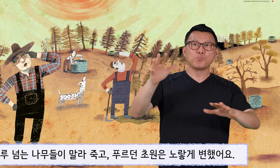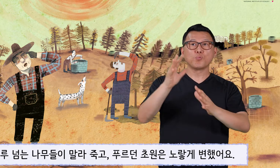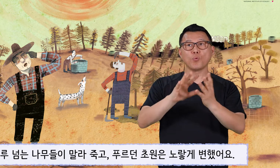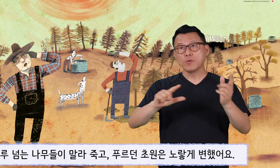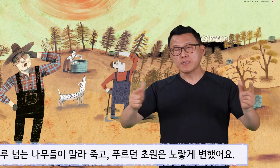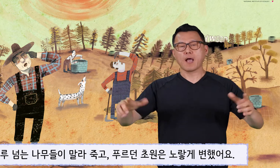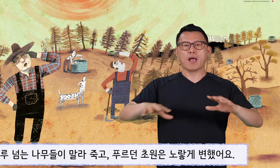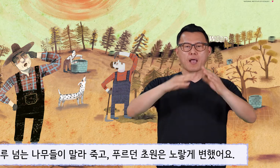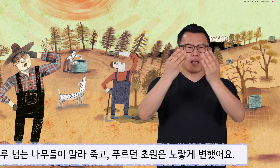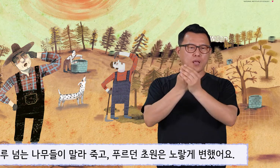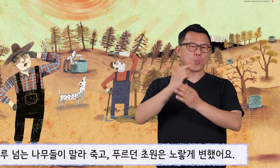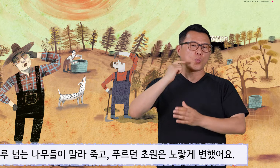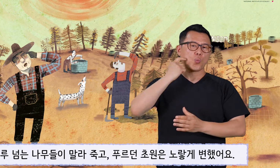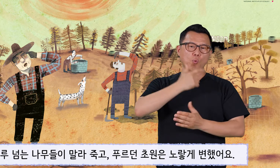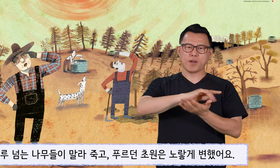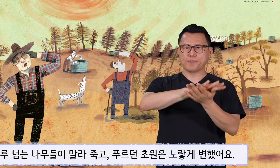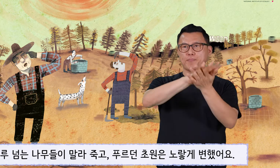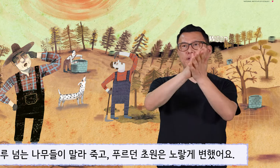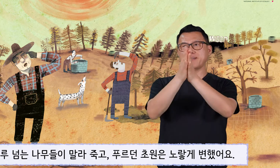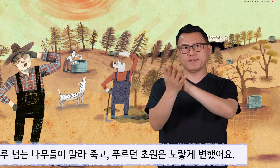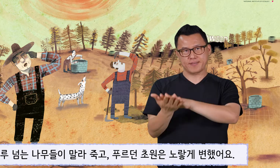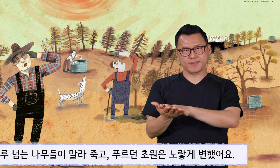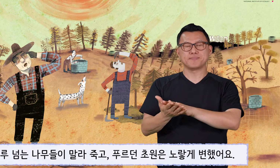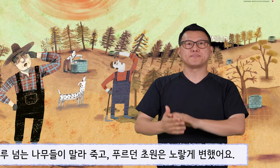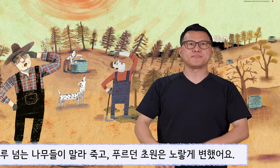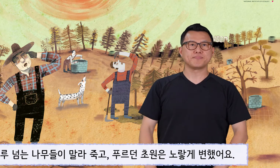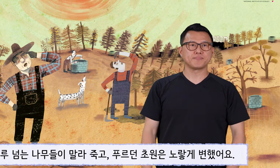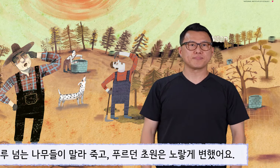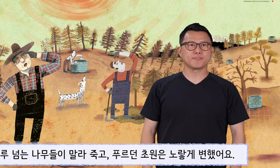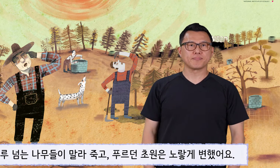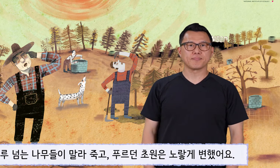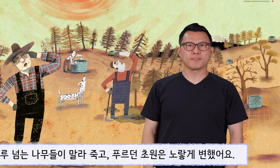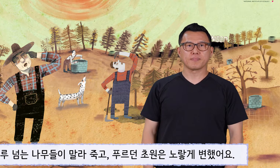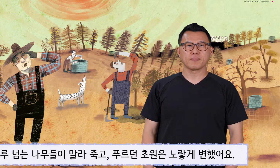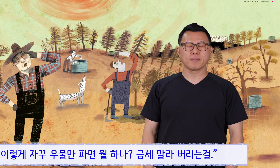푸르던 초원은 노랗게 변했어요.